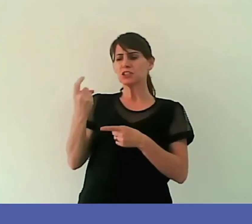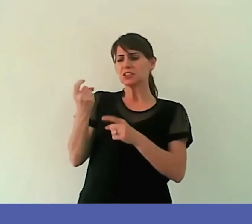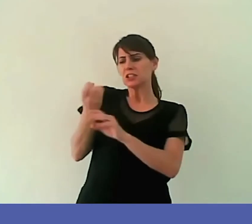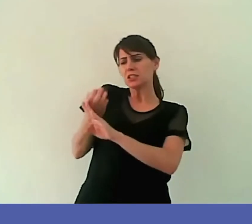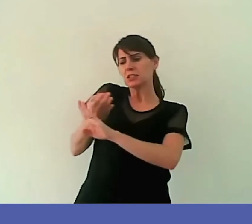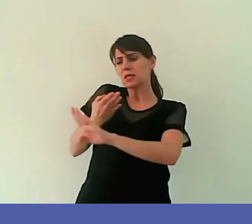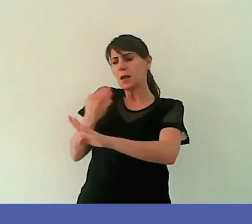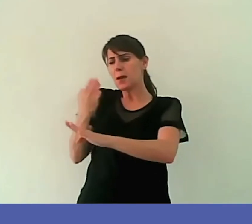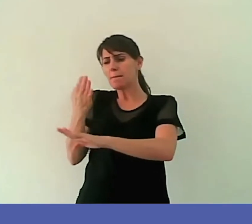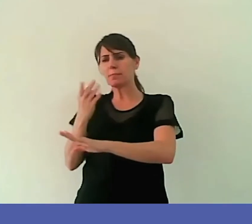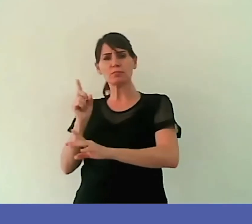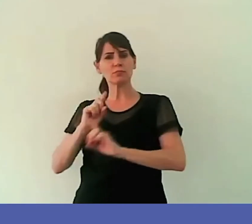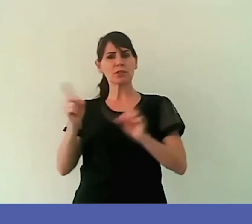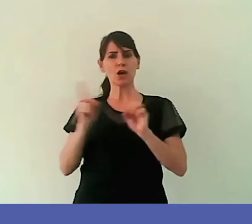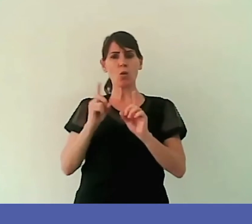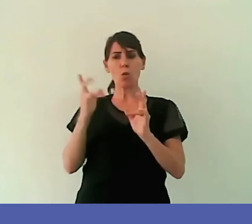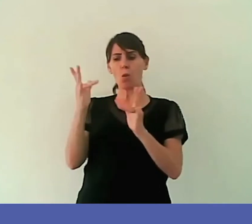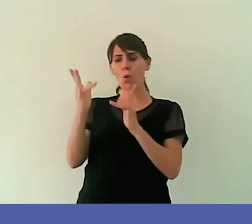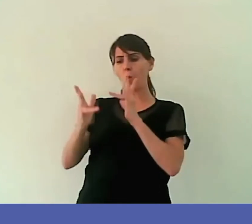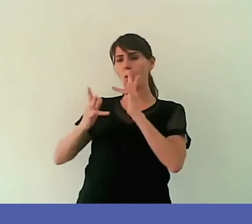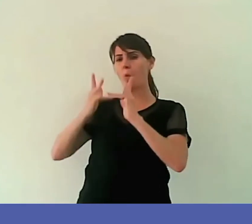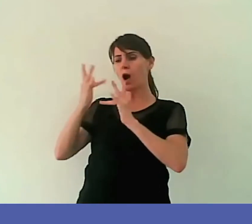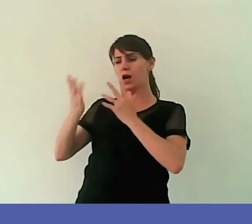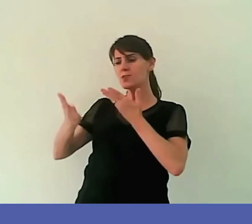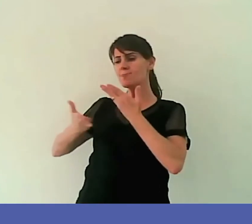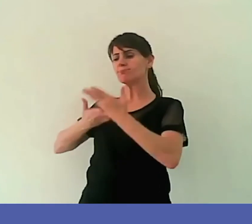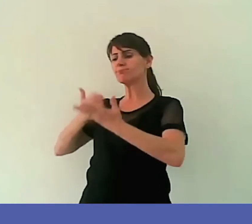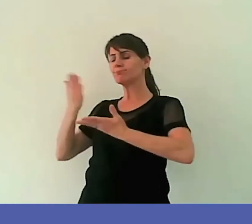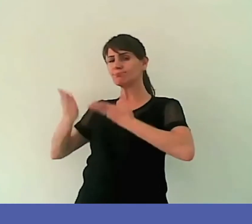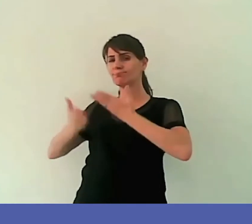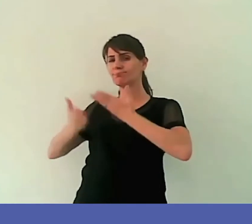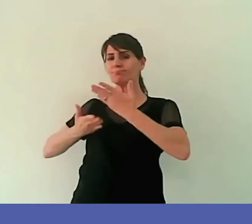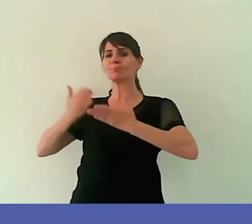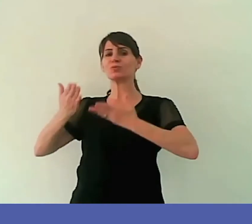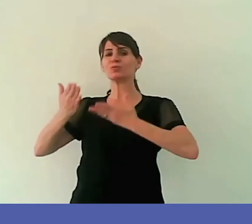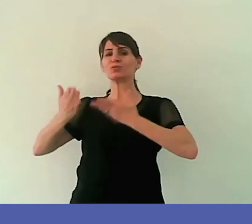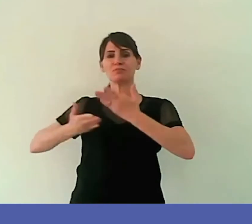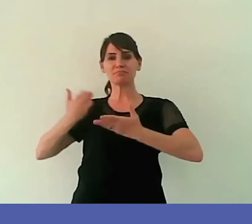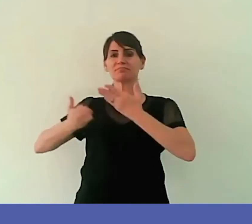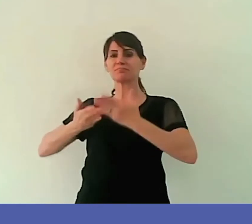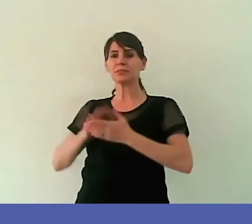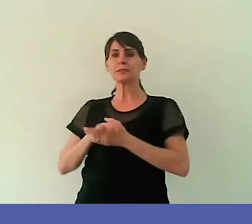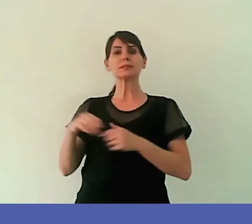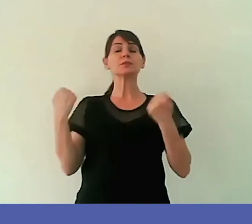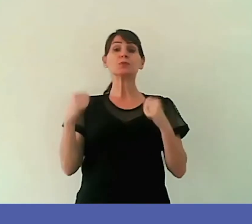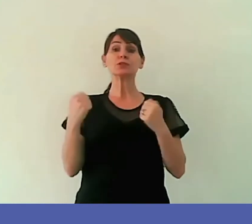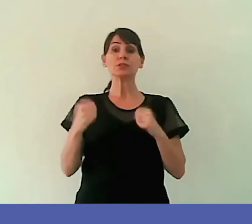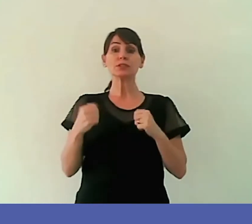uma noiva corporativa. É preciso haver